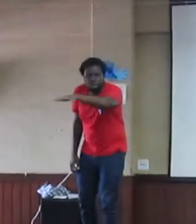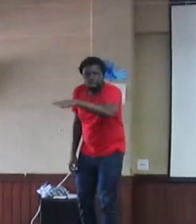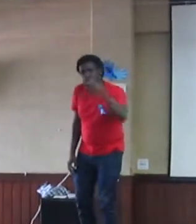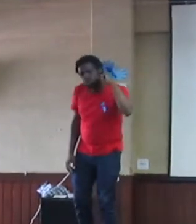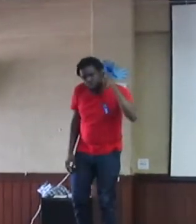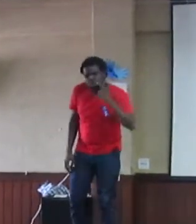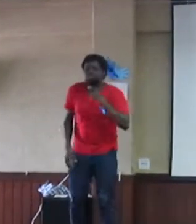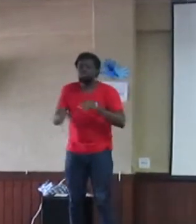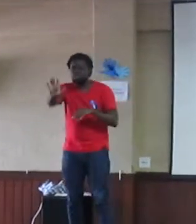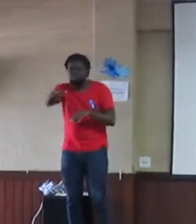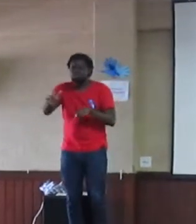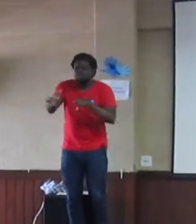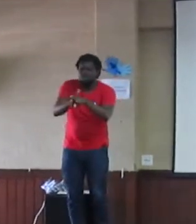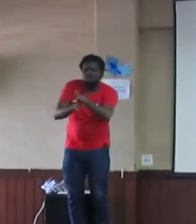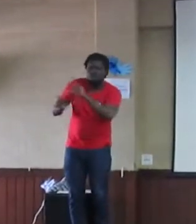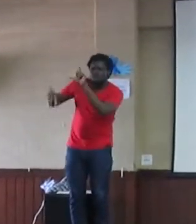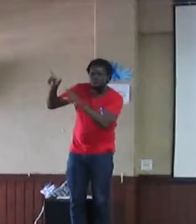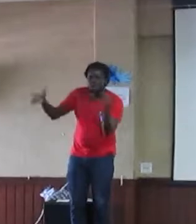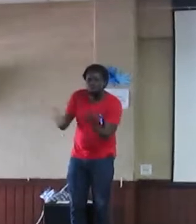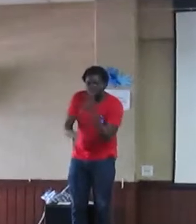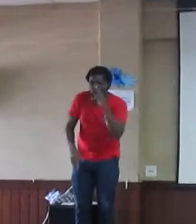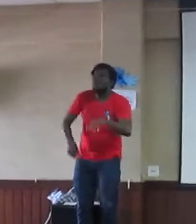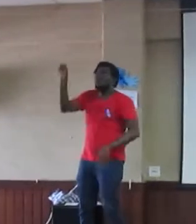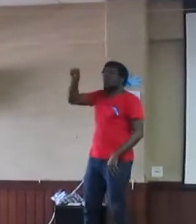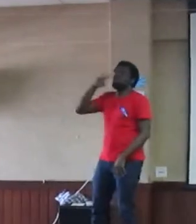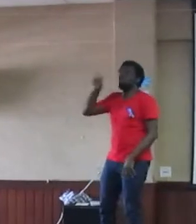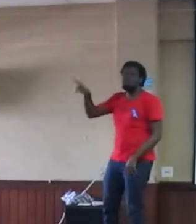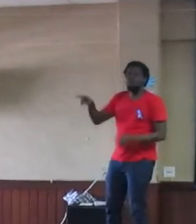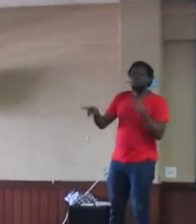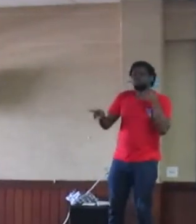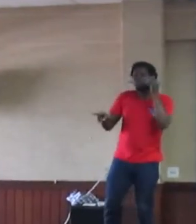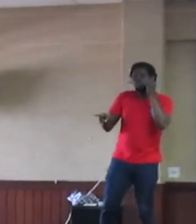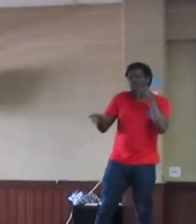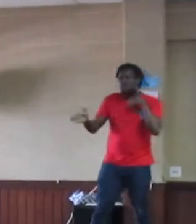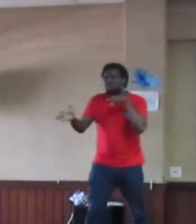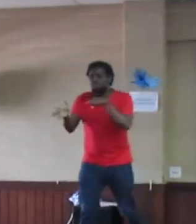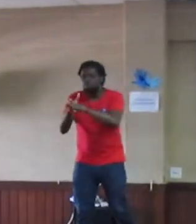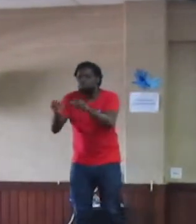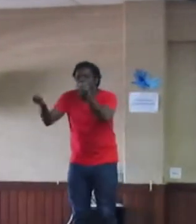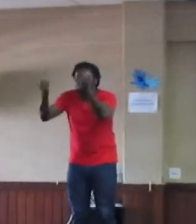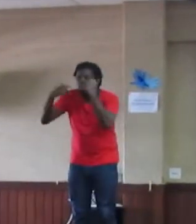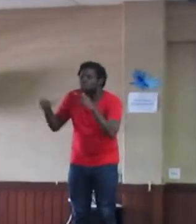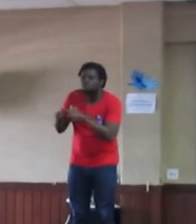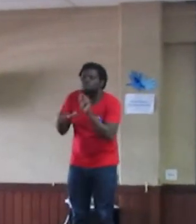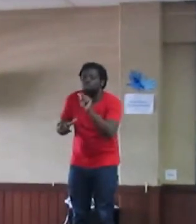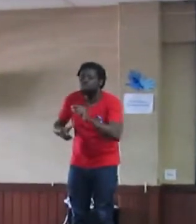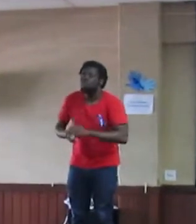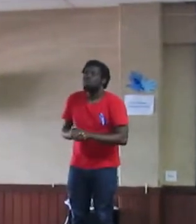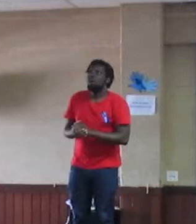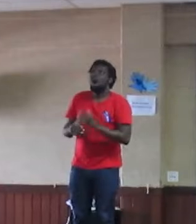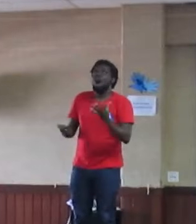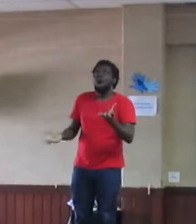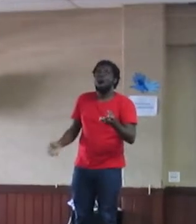muito complicado. Também na sala de aula, nas escolas, os ouvintes sempre ficam sabendo das informações,